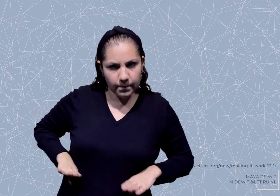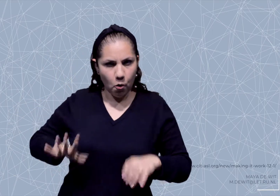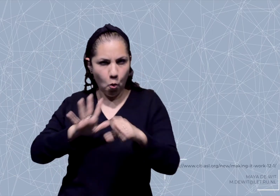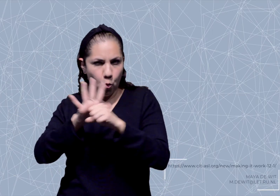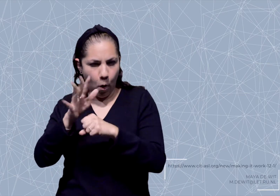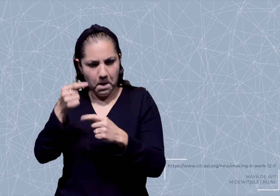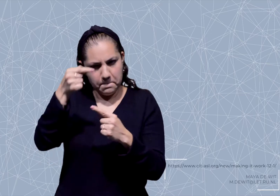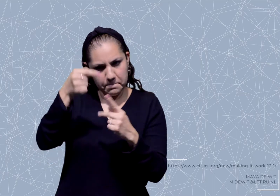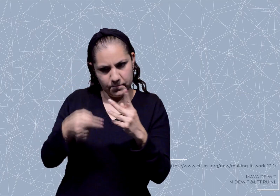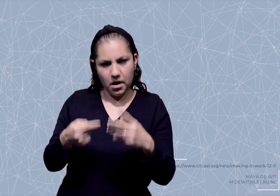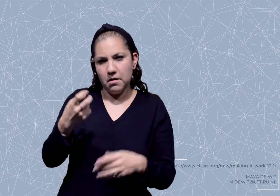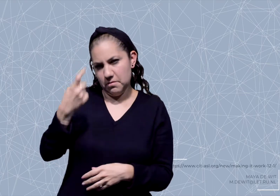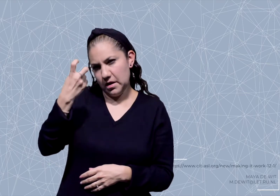de conferencias.